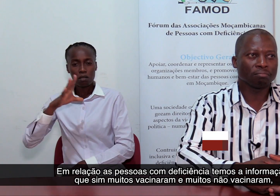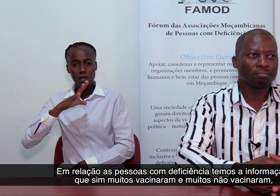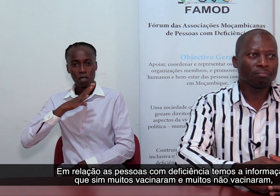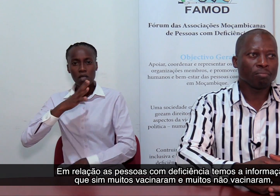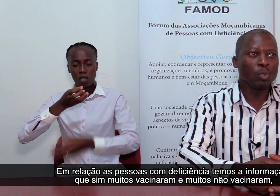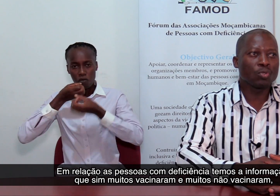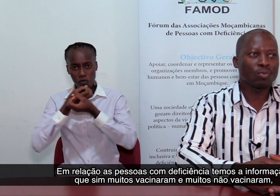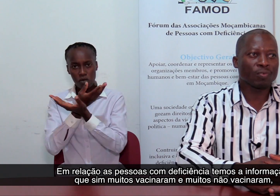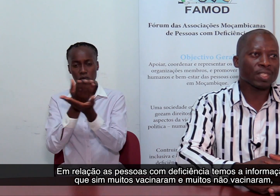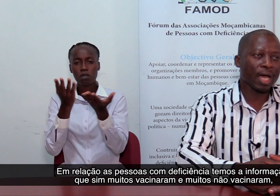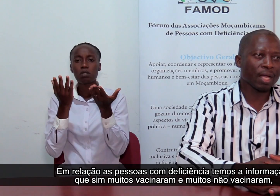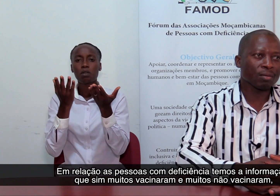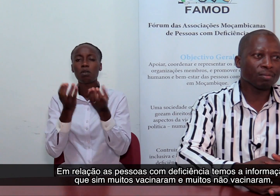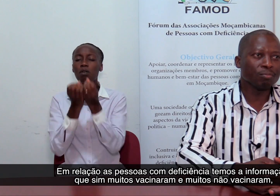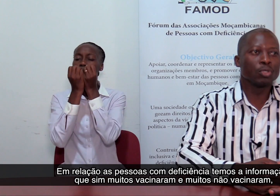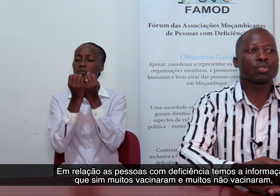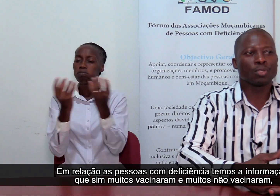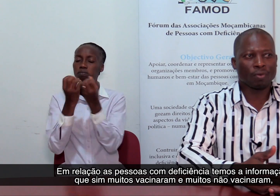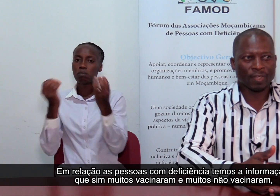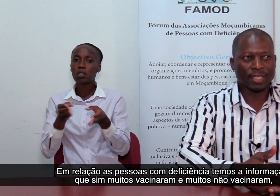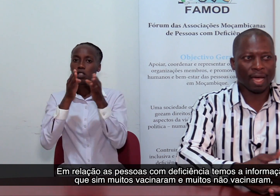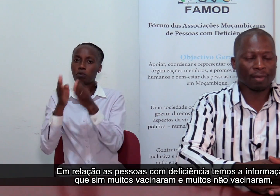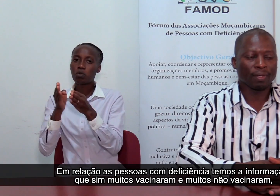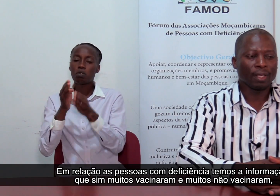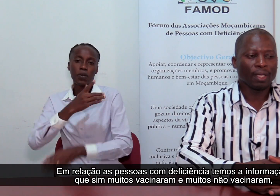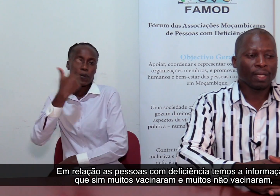sim, muitos vacinaram, muitos.